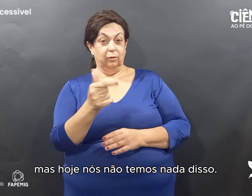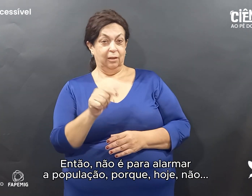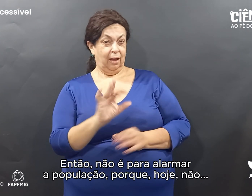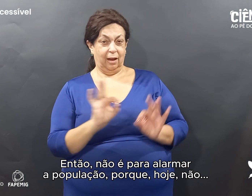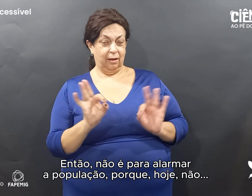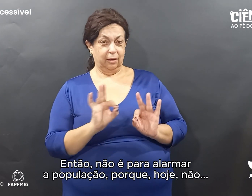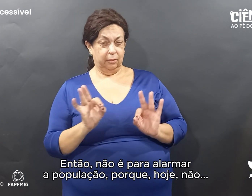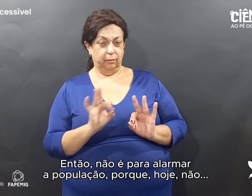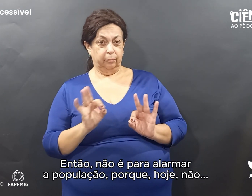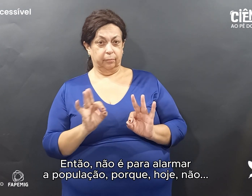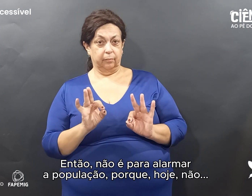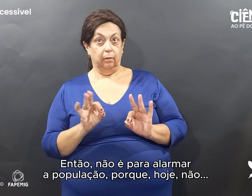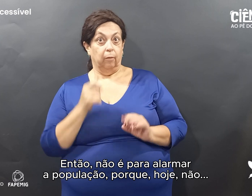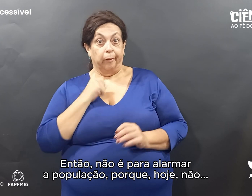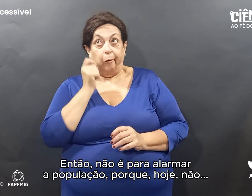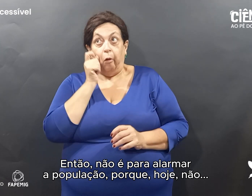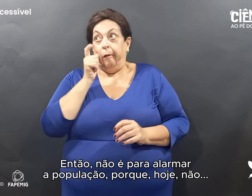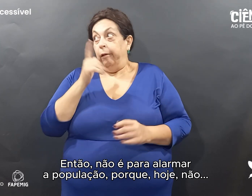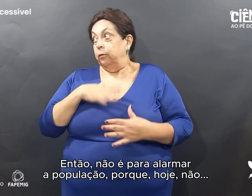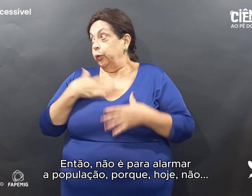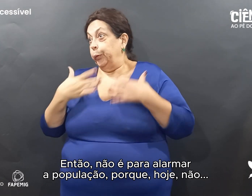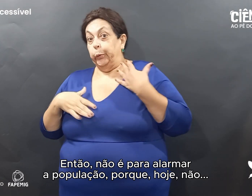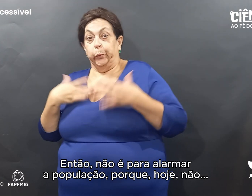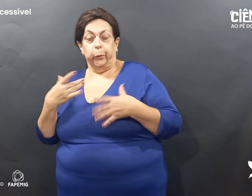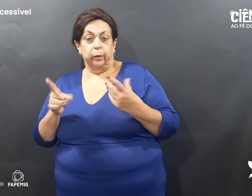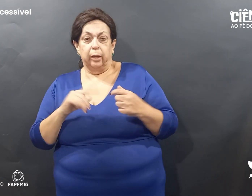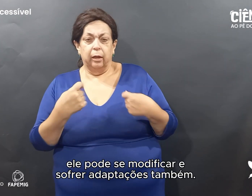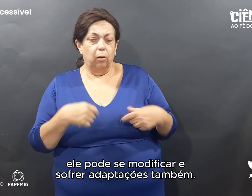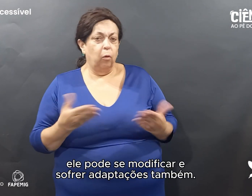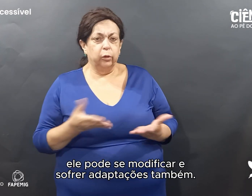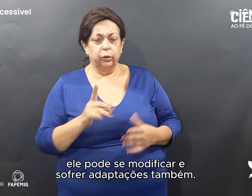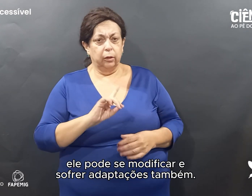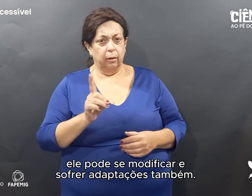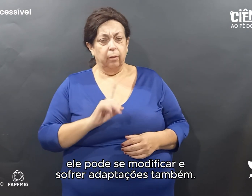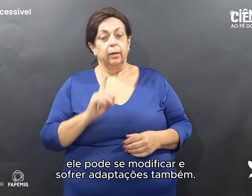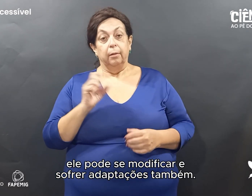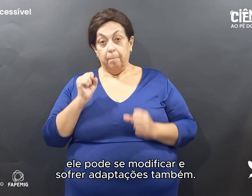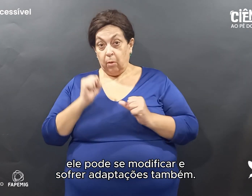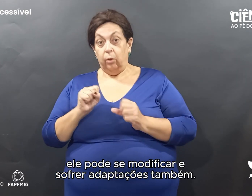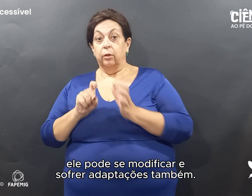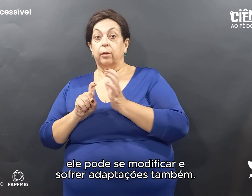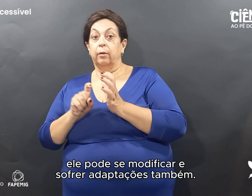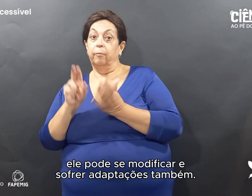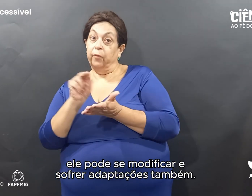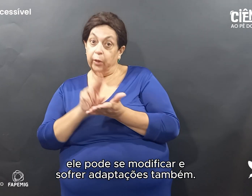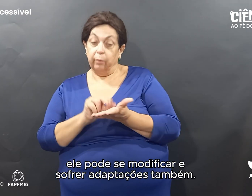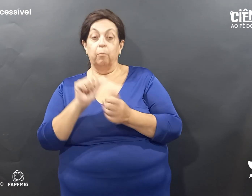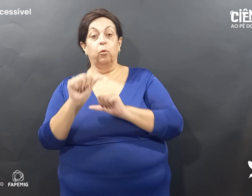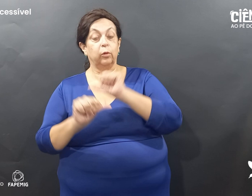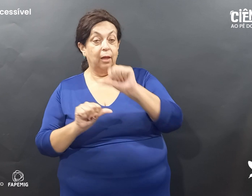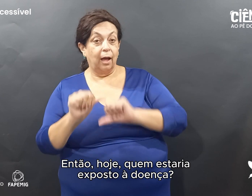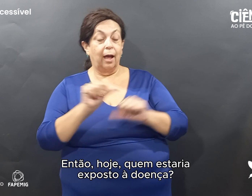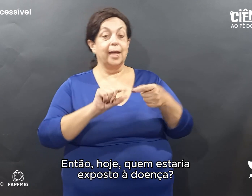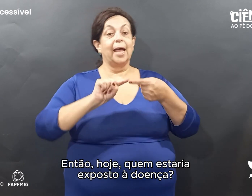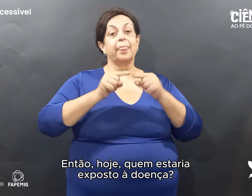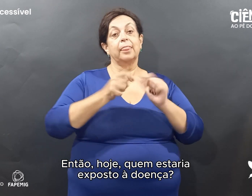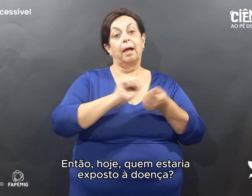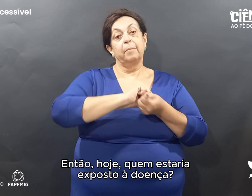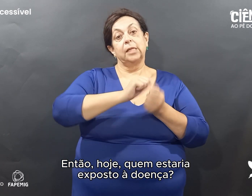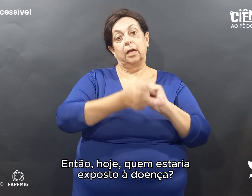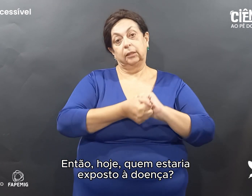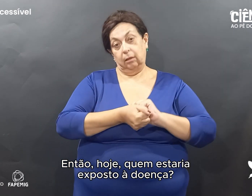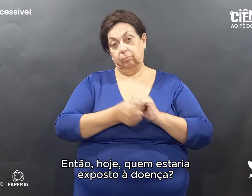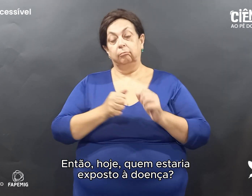nada disso, então não é para alarmar a população, porque hoje não. Ele pode se modificar e sofrer adaptações também. Então hoje,